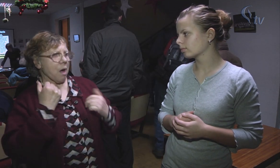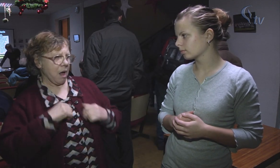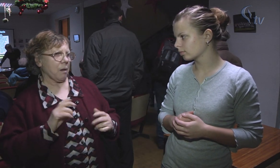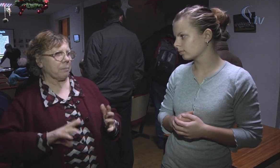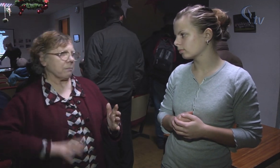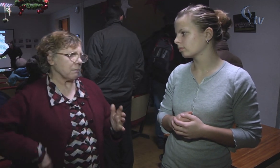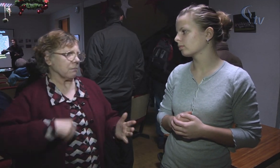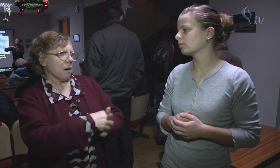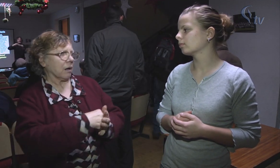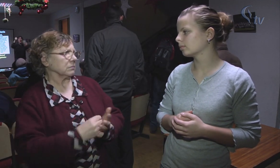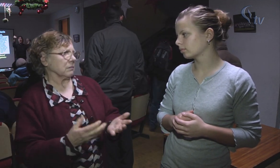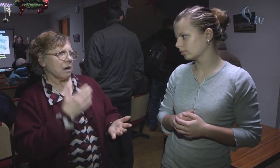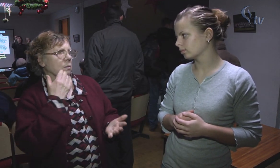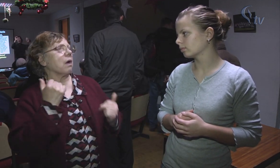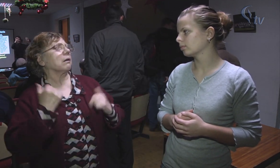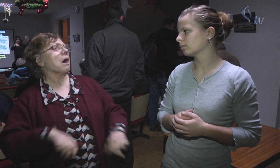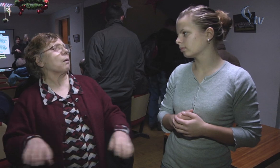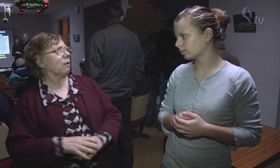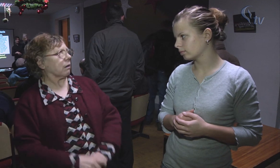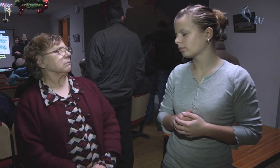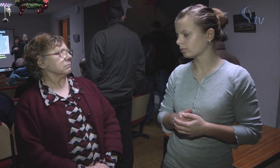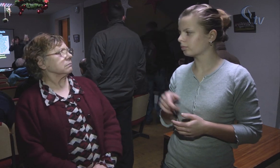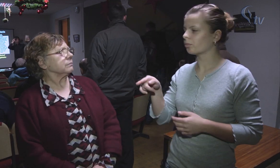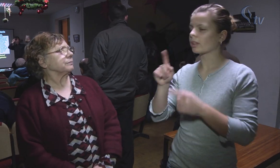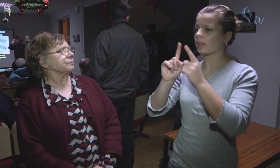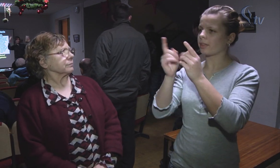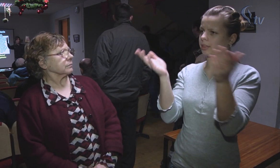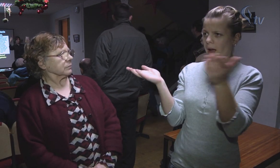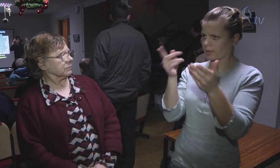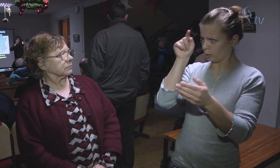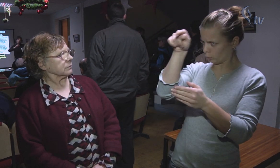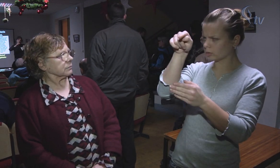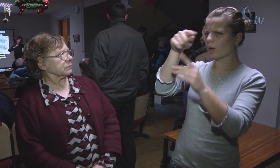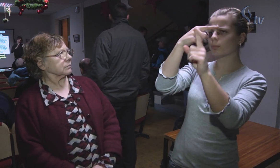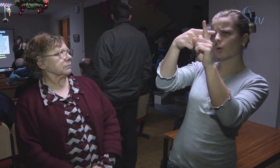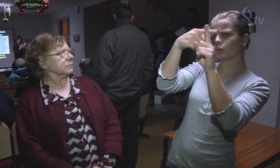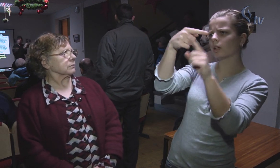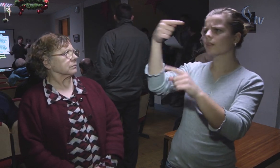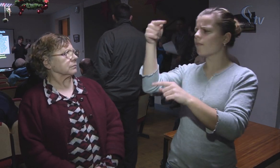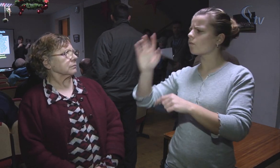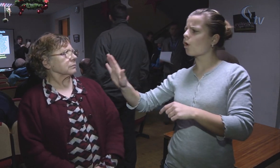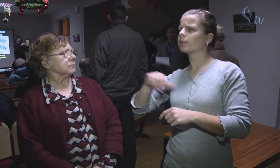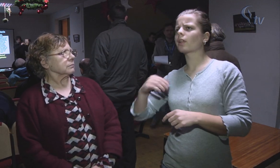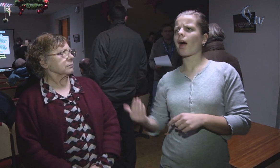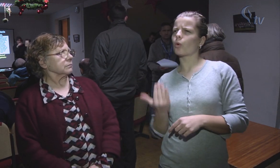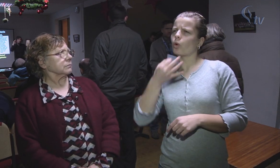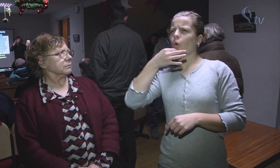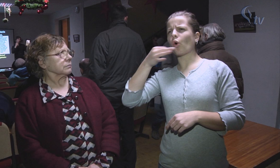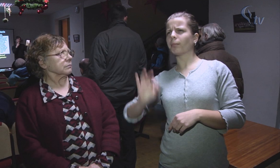on olnud rahul, mõned ei ole olnud rahul sellega, et pidanud ise maksma. Aga kuidas sa hindad neid